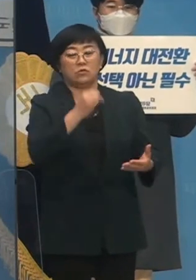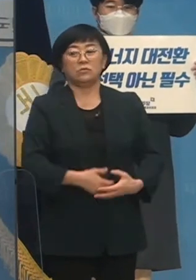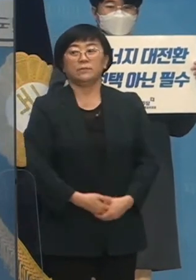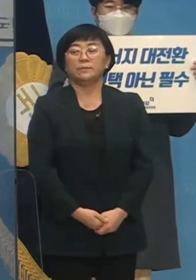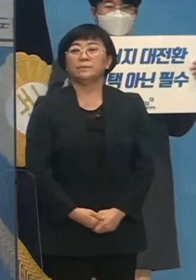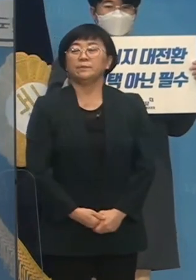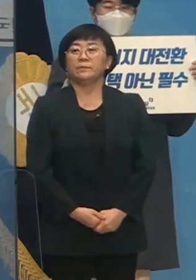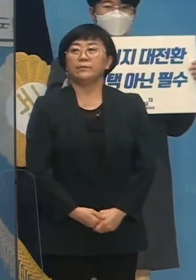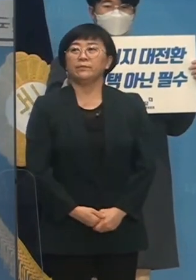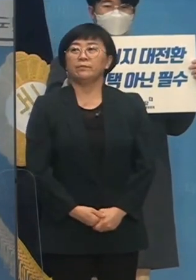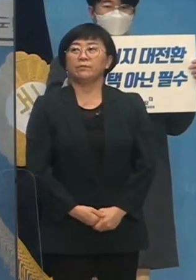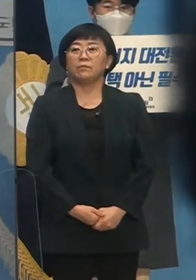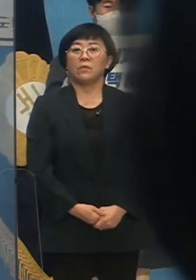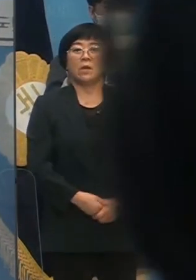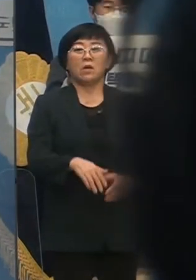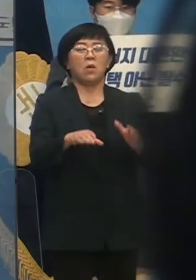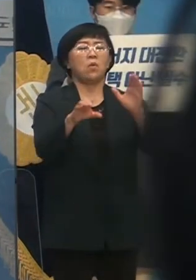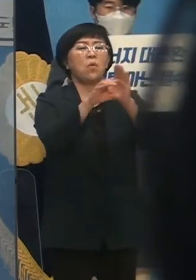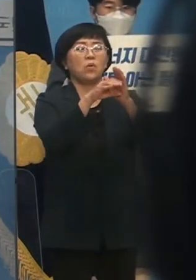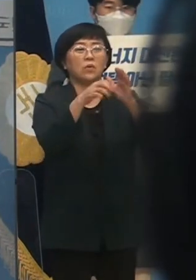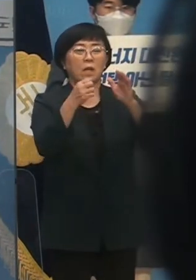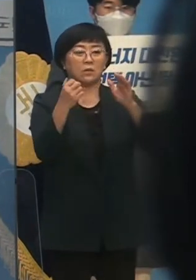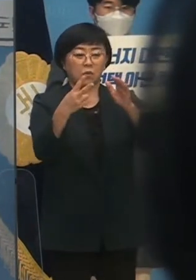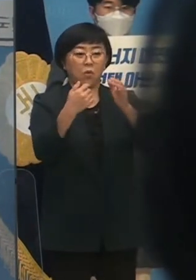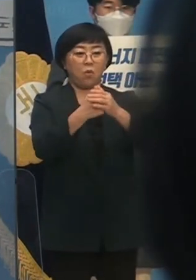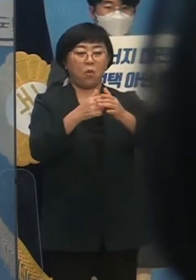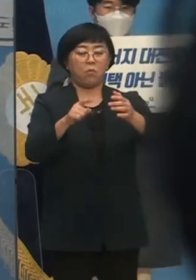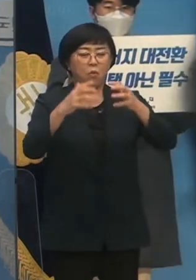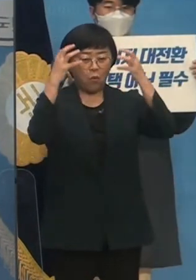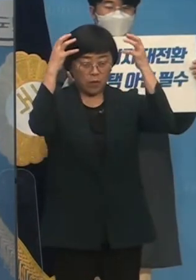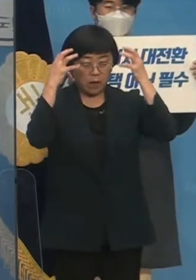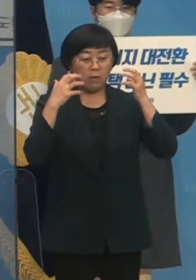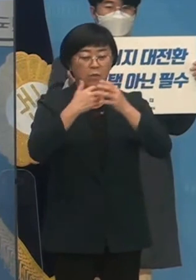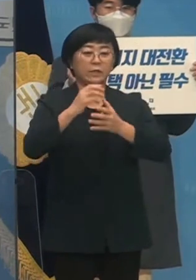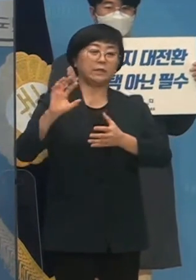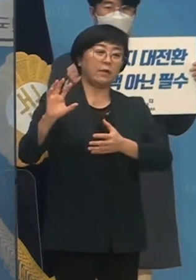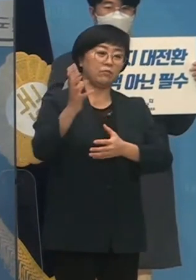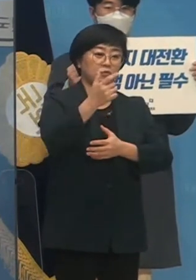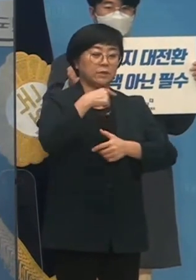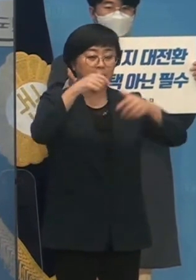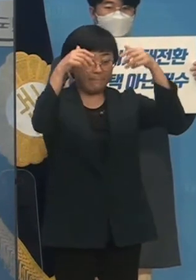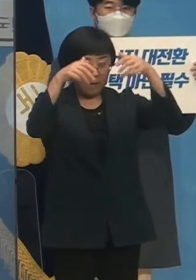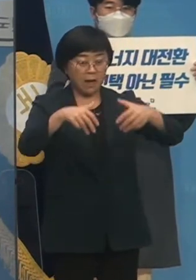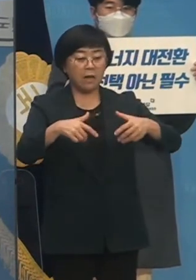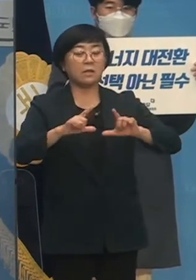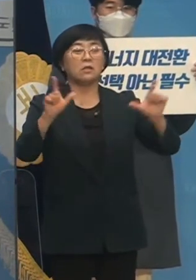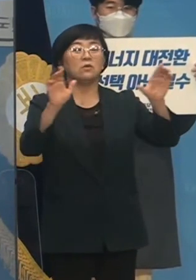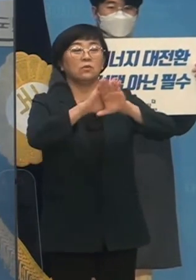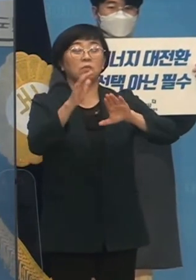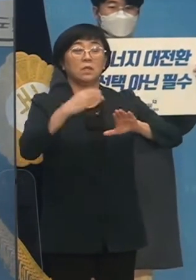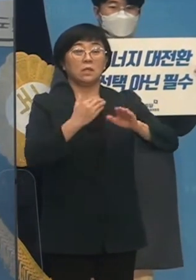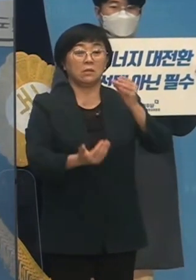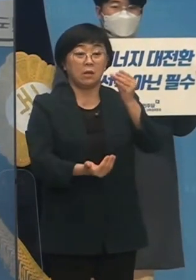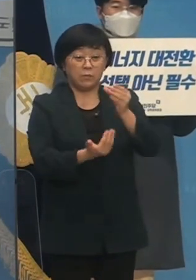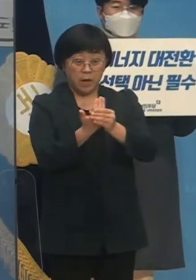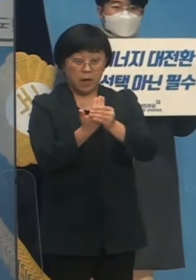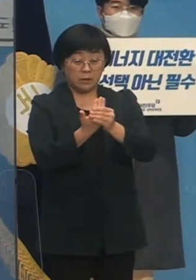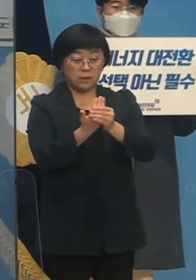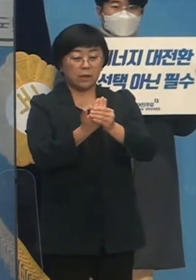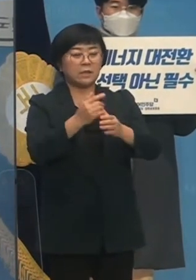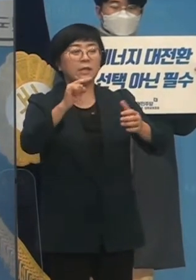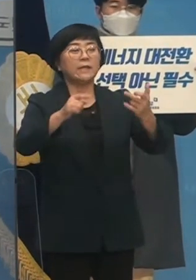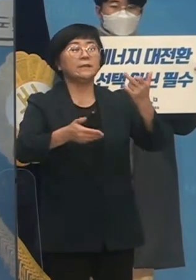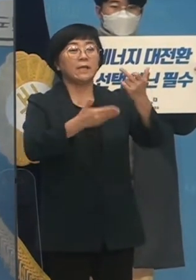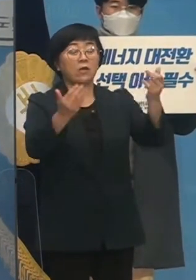있었습니다. 이것은 코로나뿐만 아니라 폭염이나 태풍, 장마 등 기후위기 때문에 더욱 심해질